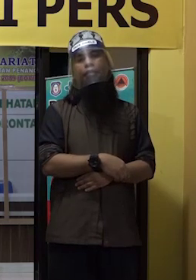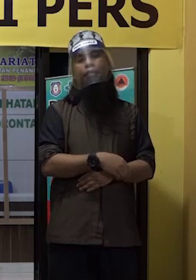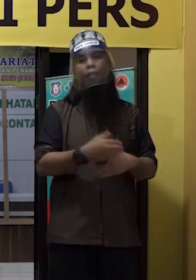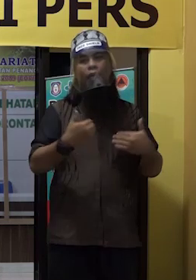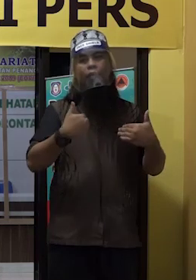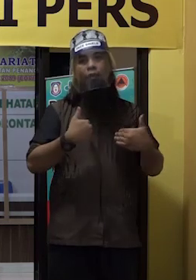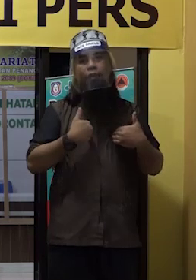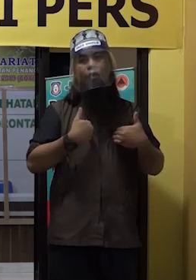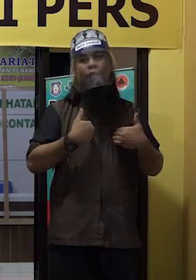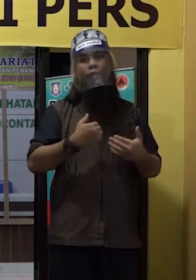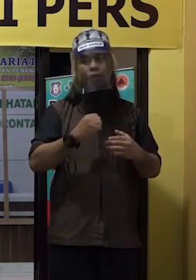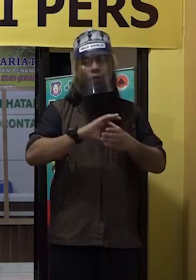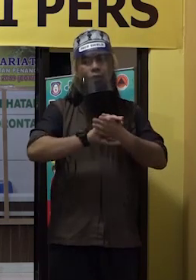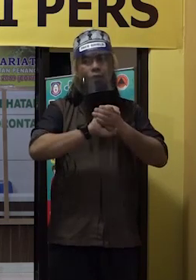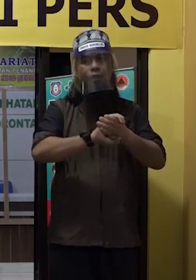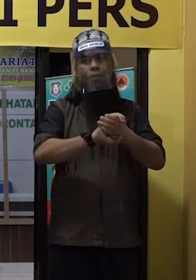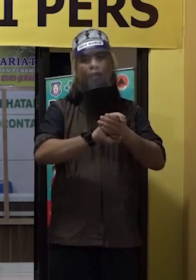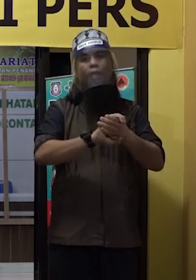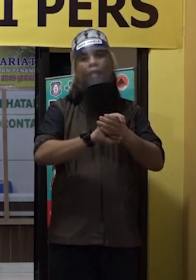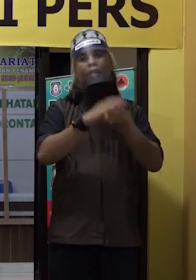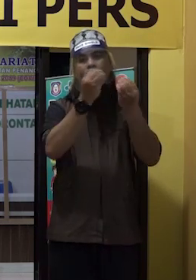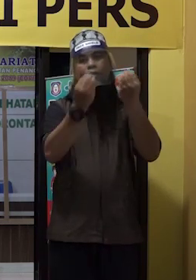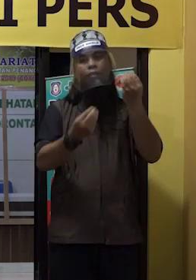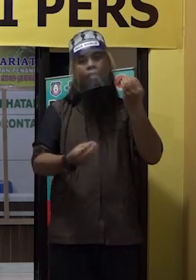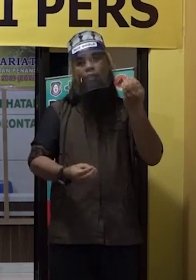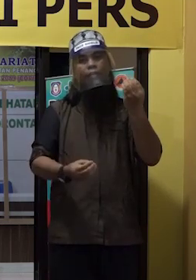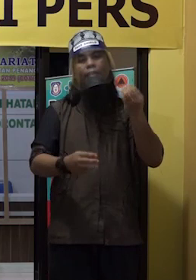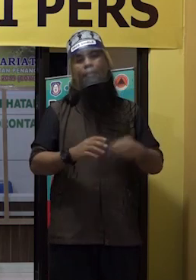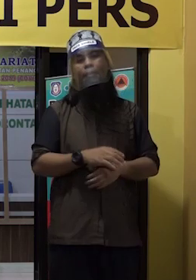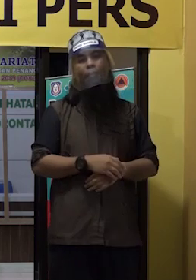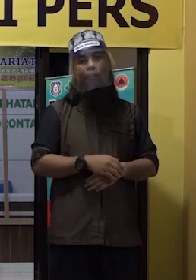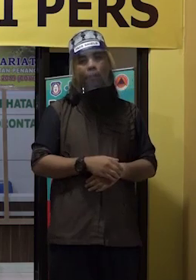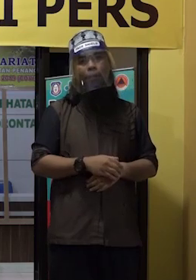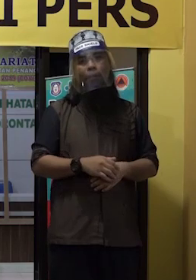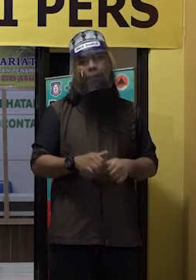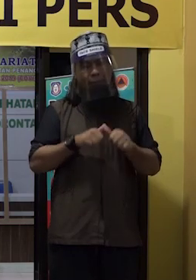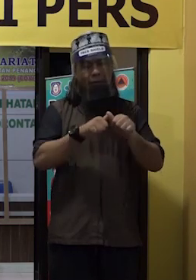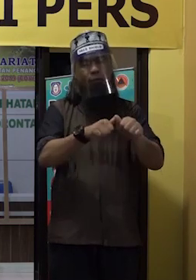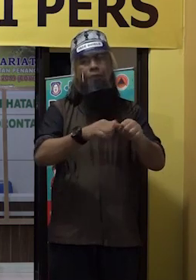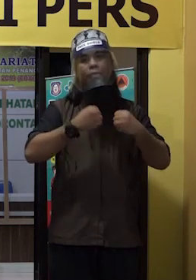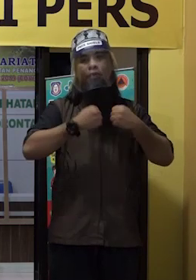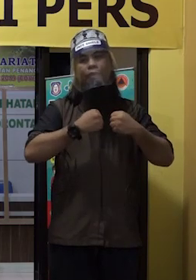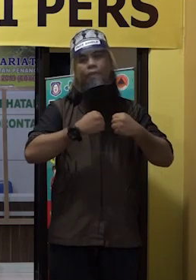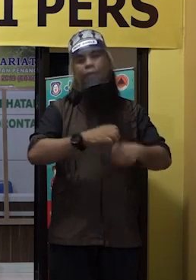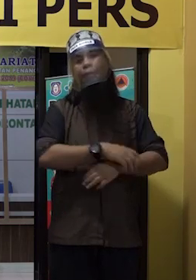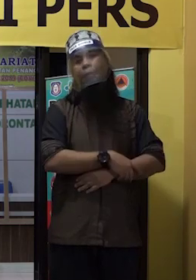yang sangat penting. Ya, bersama-sama keluarga ikut menjaga. Dan yang